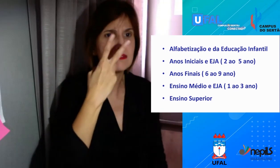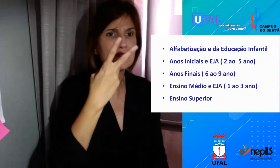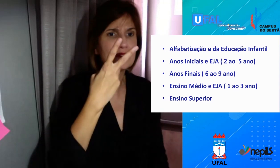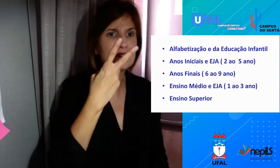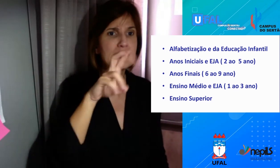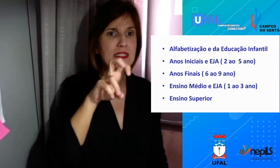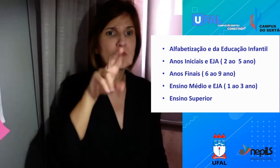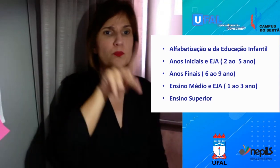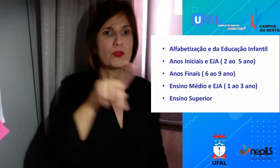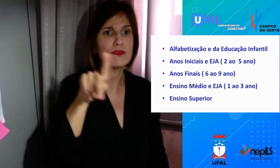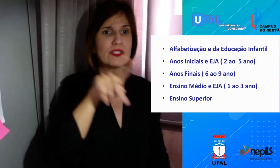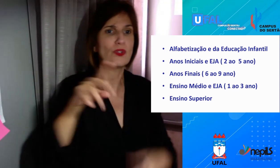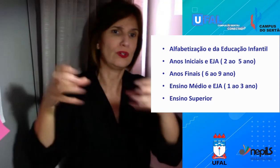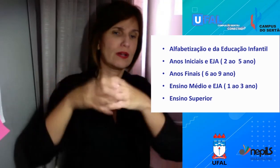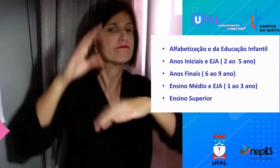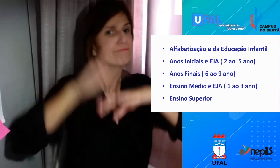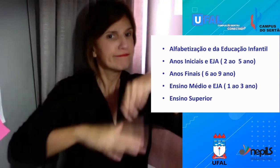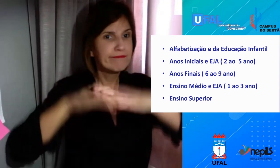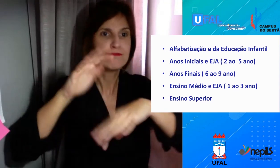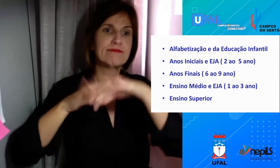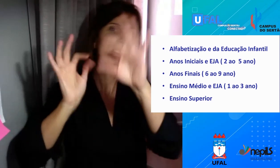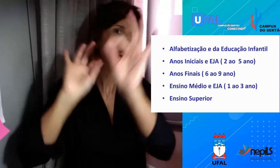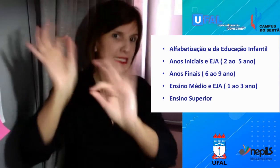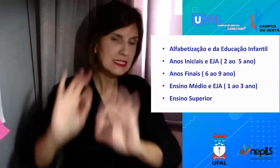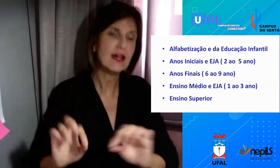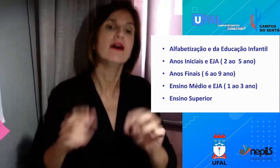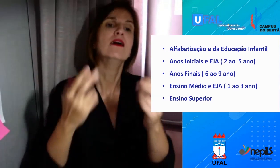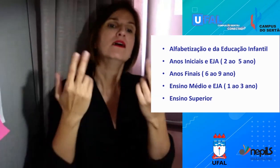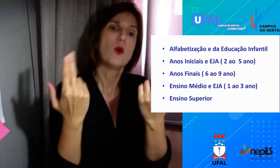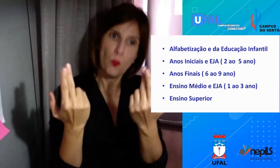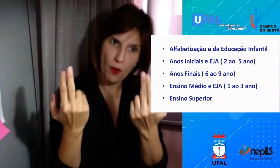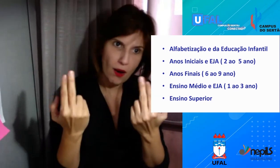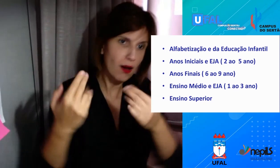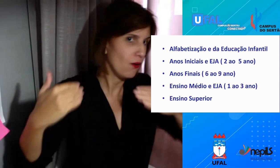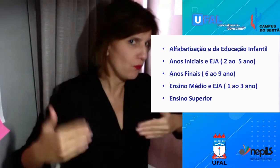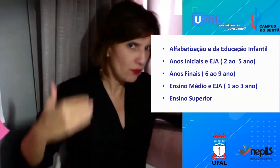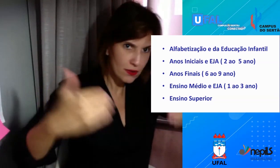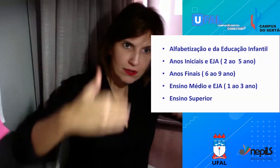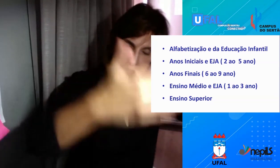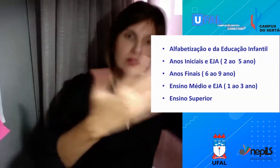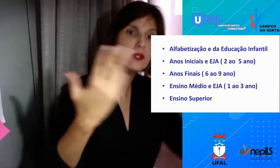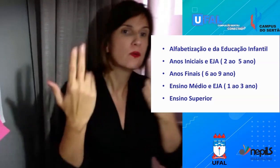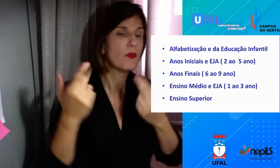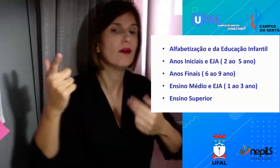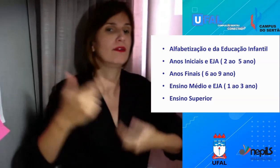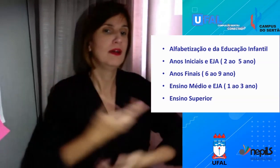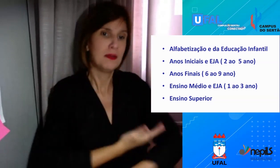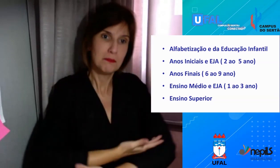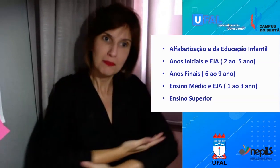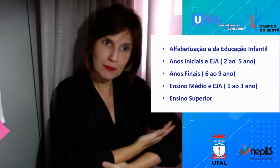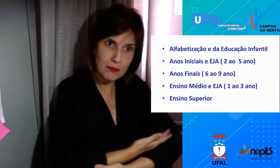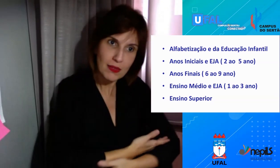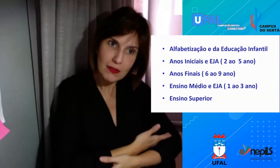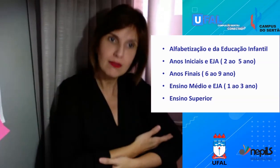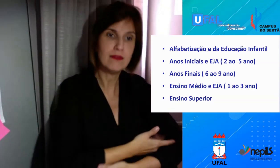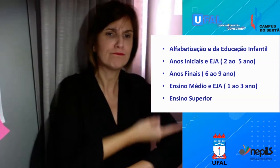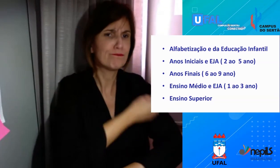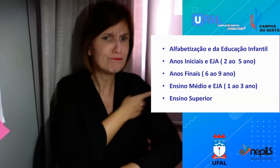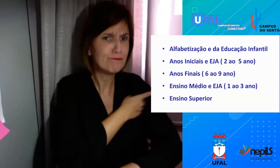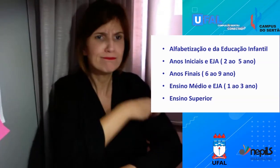língua portuguesa como segunda língua. Me parece que são 25 professores que têm trabalhado nesse tipo de documentação para o desenvolvimento